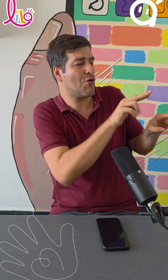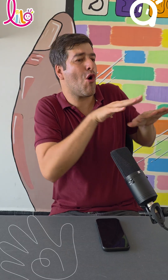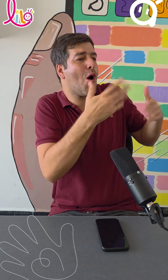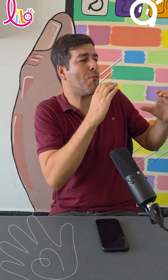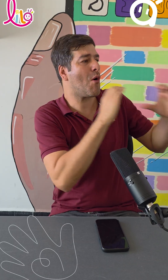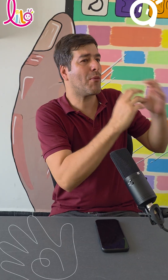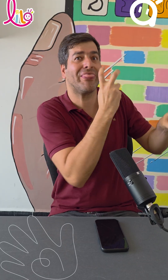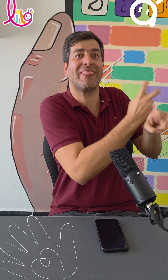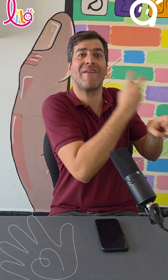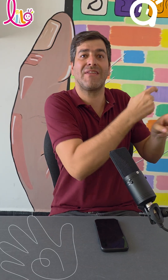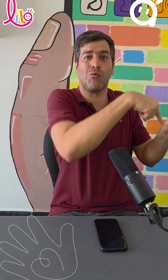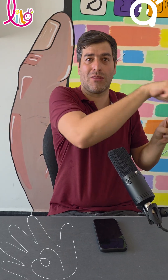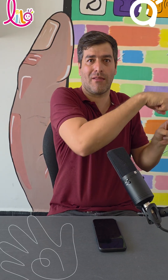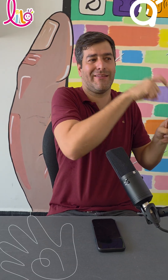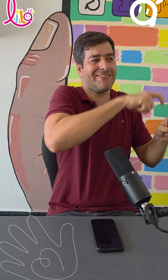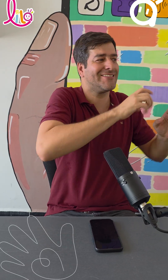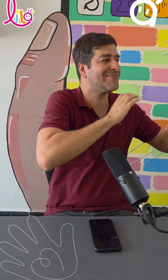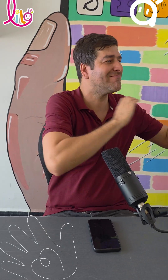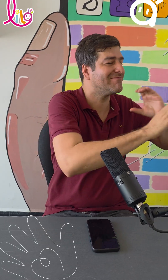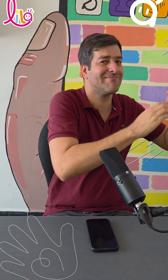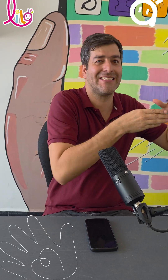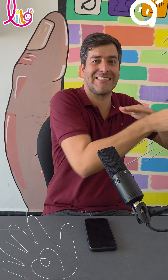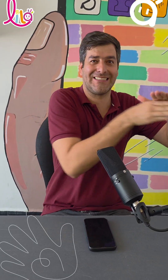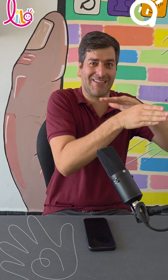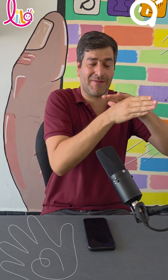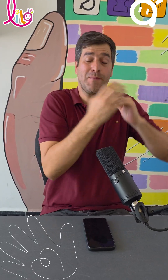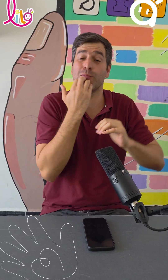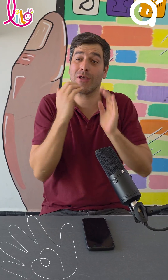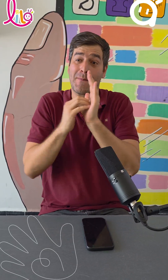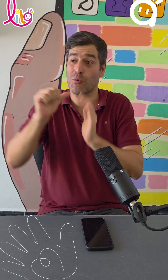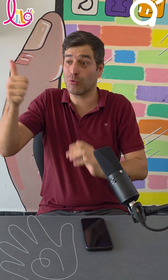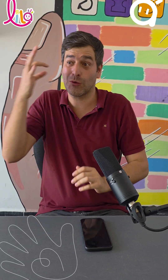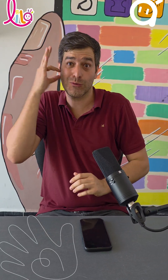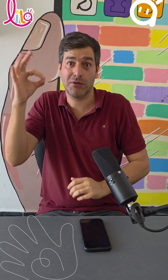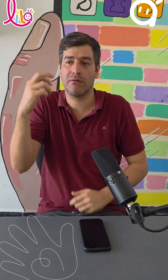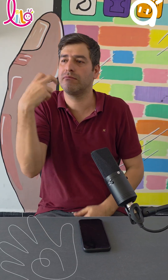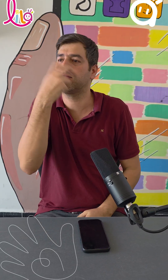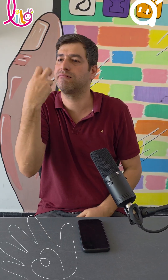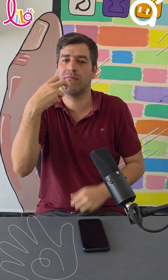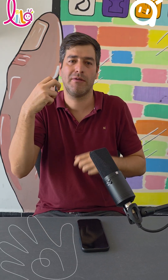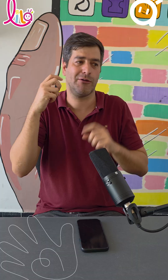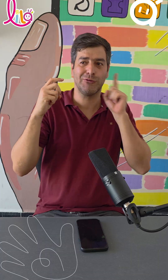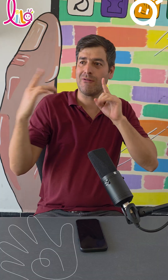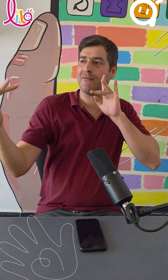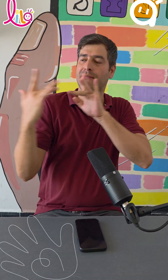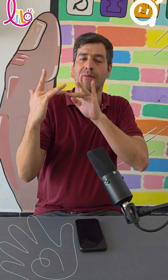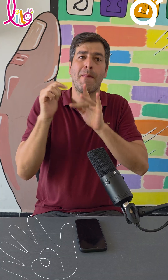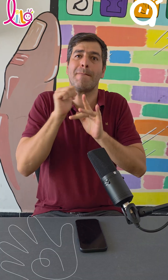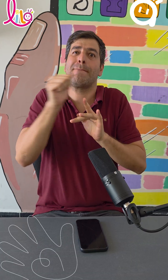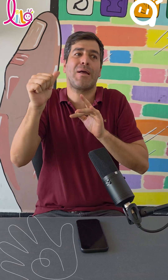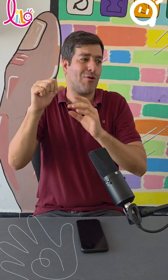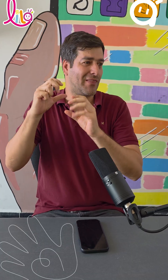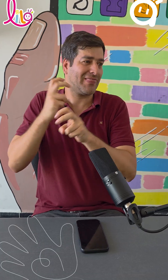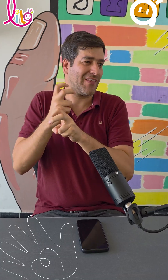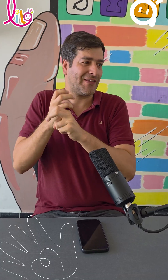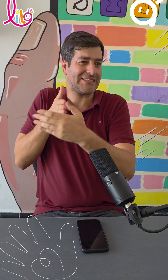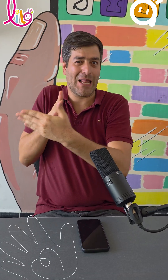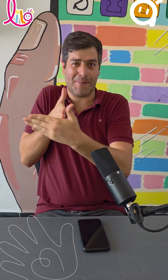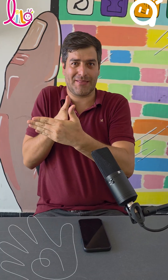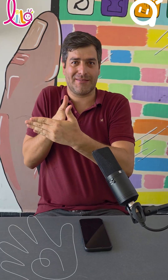de mí. También me permite, por ejemplo, comunicarme con otros y crear accesibilidad. Entre las personas sordas y las personas oyentes